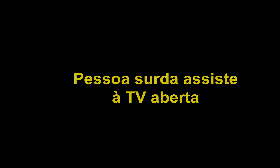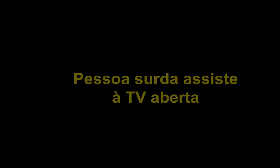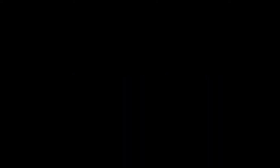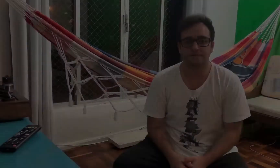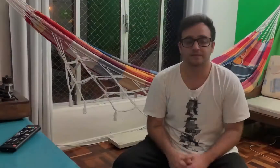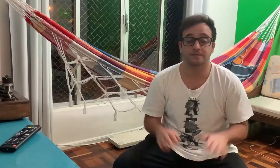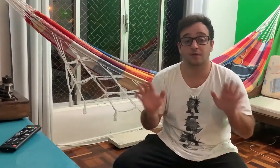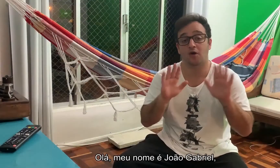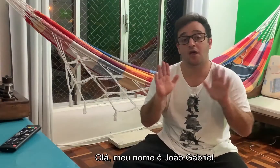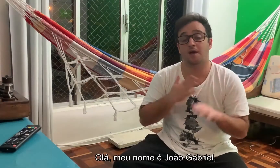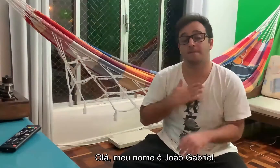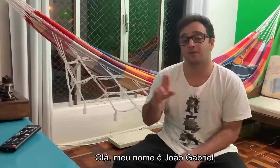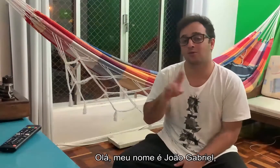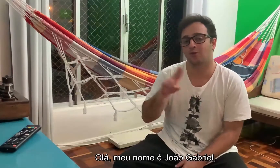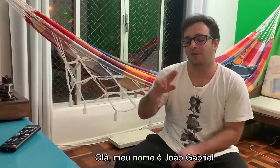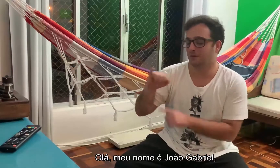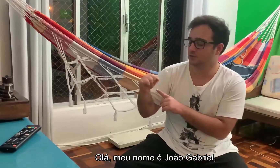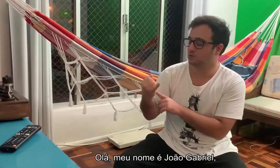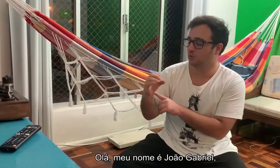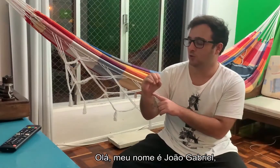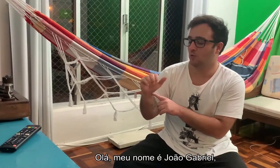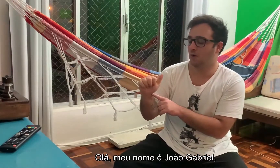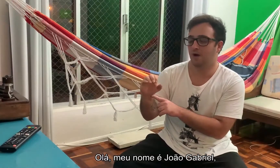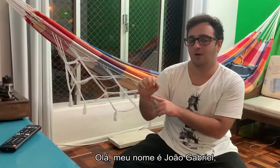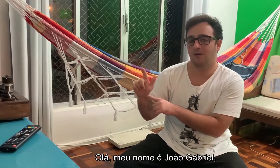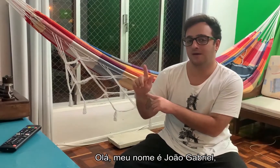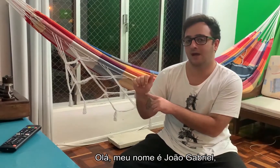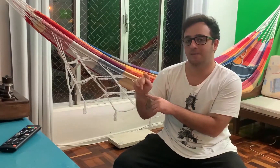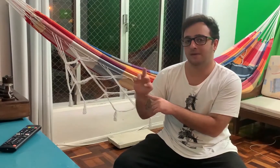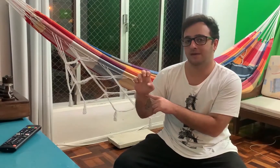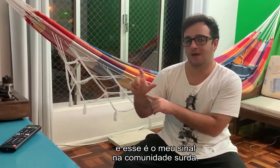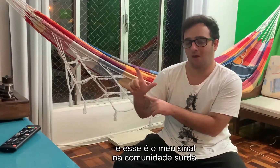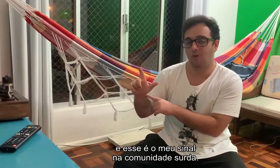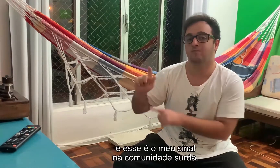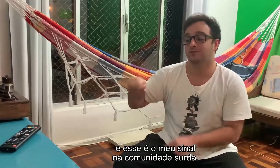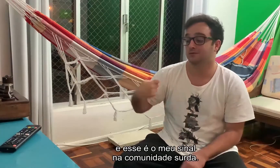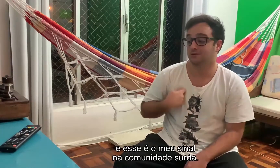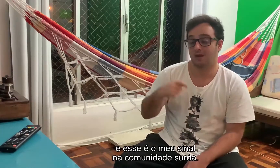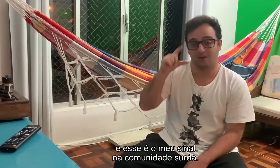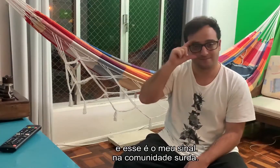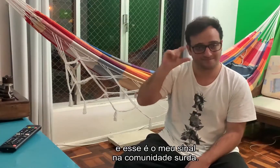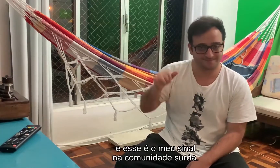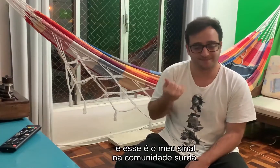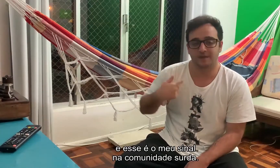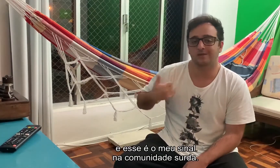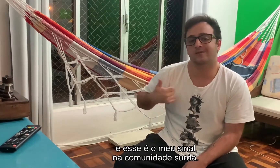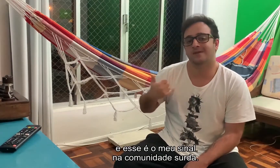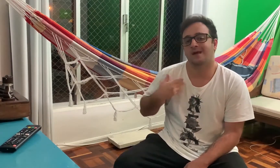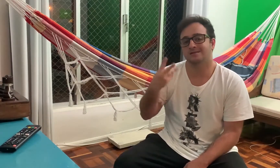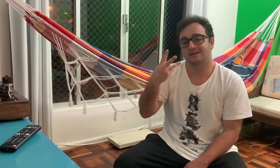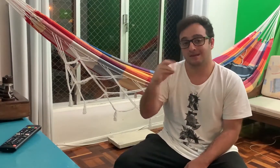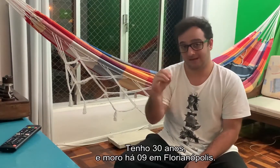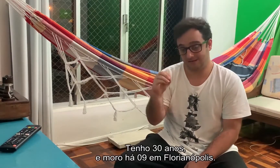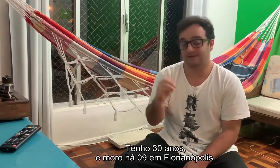aberta o Olá meu nome é João Gabriel e esse é o meu sinal na comunidade surda